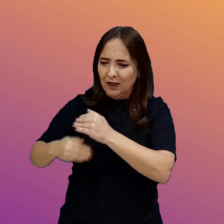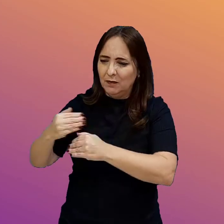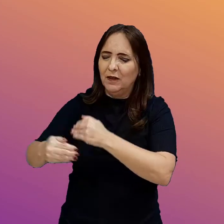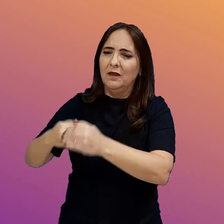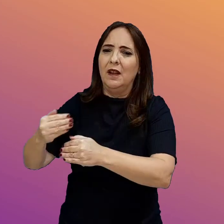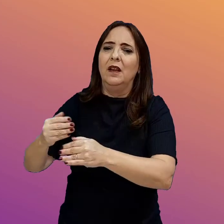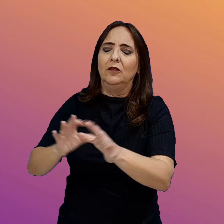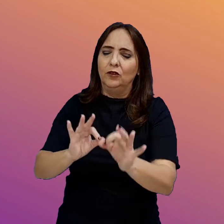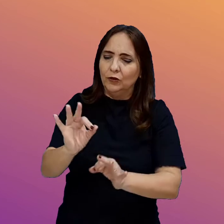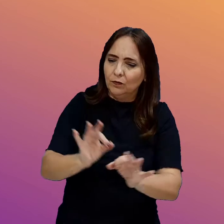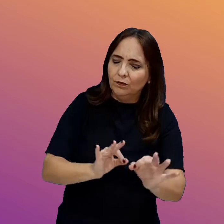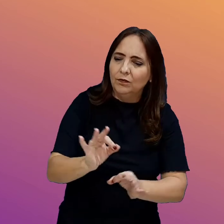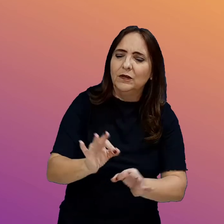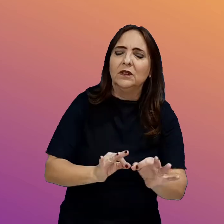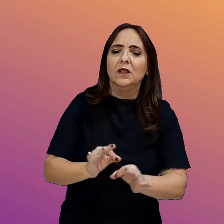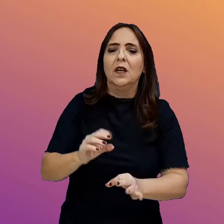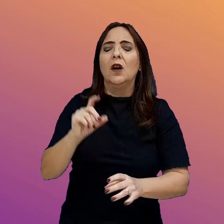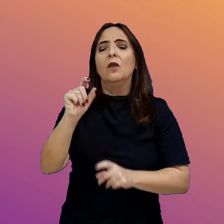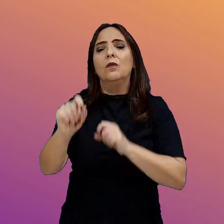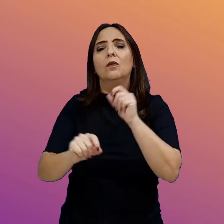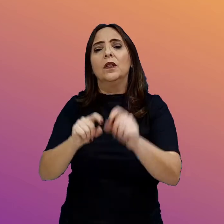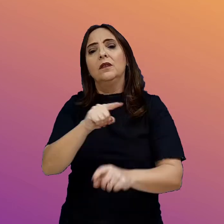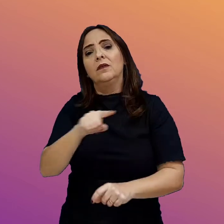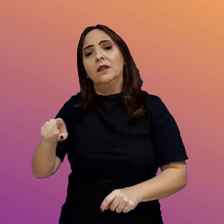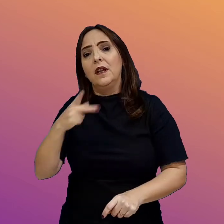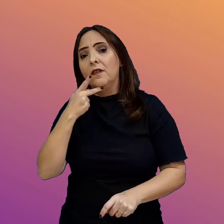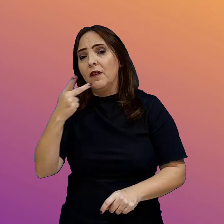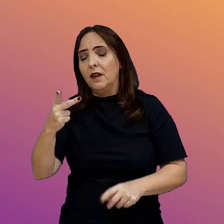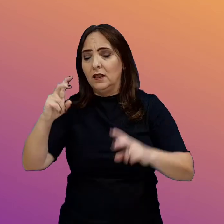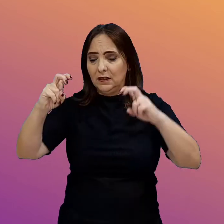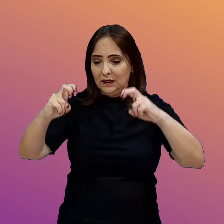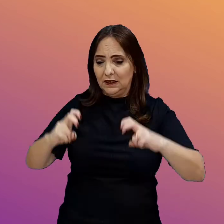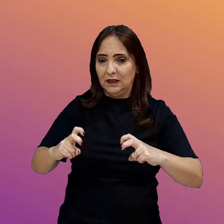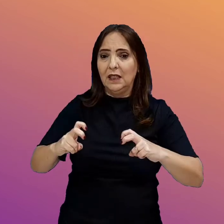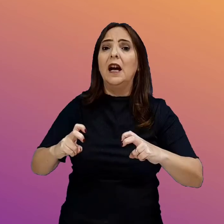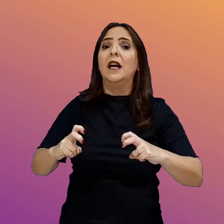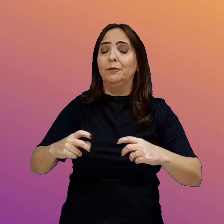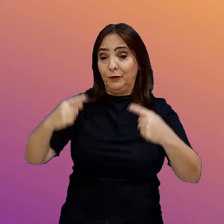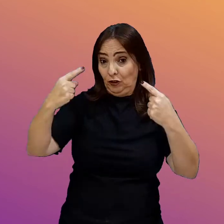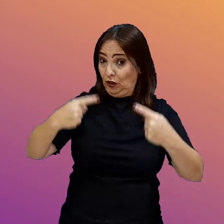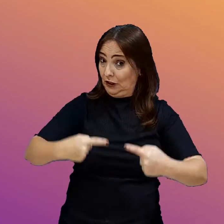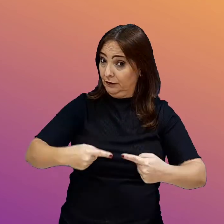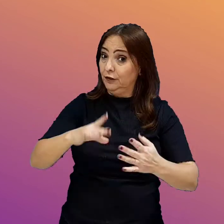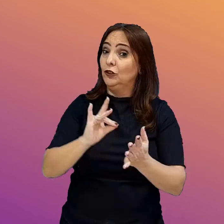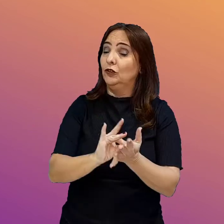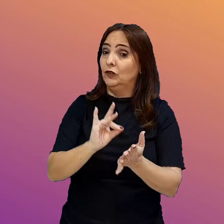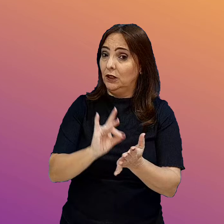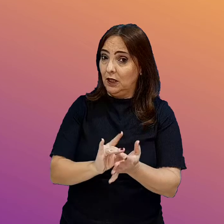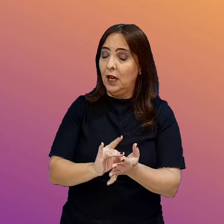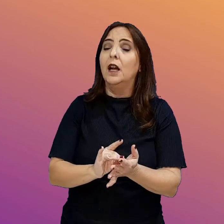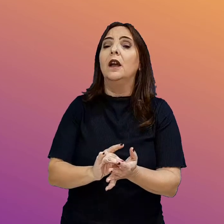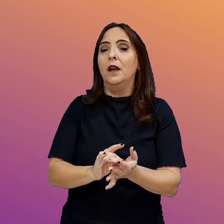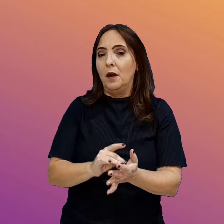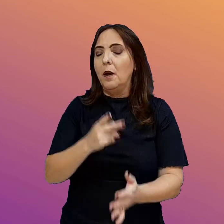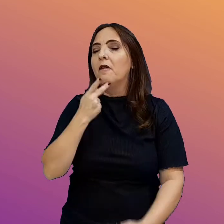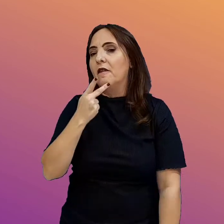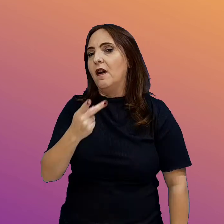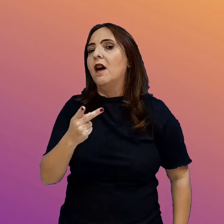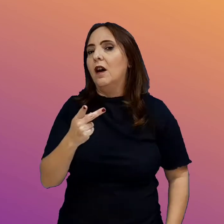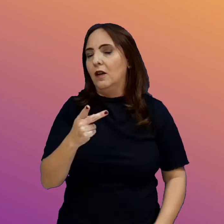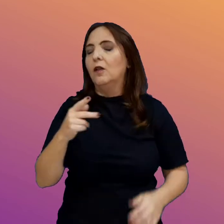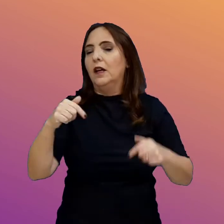as agendas, né? Isso que vocês estão falando de sentar à mesa com todos, isso é um desafio. E olha, eu posso falar